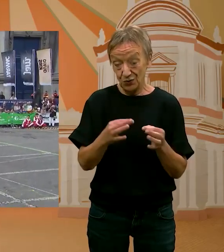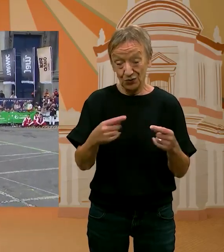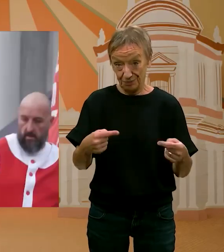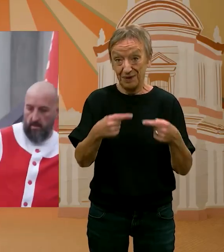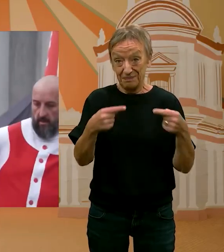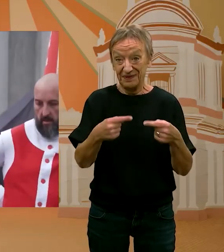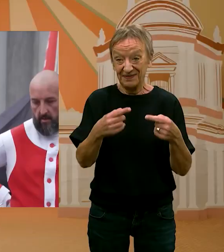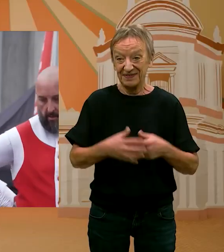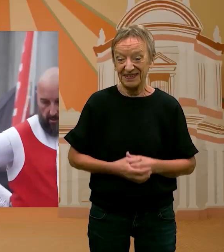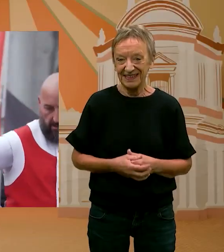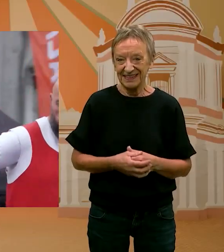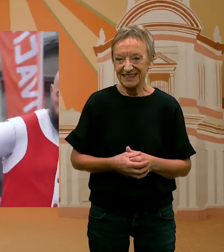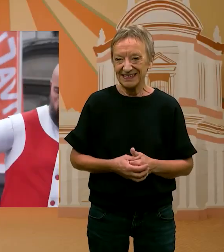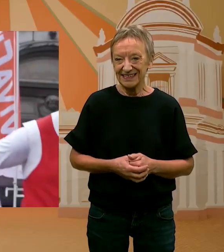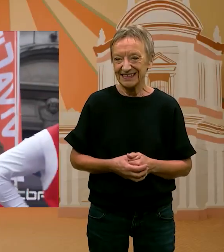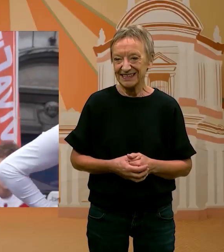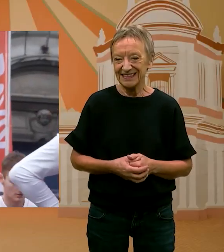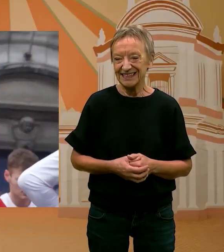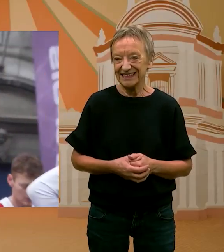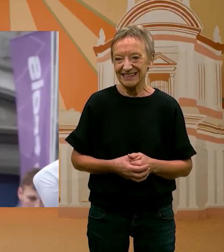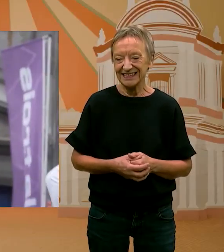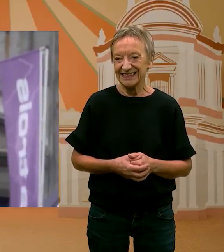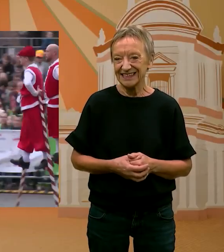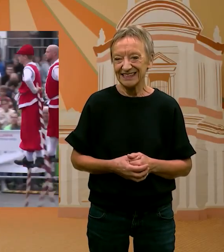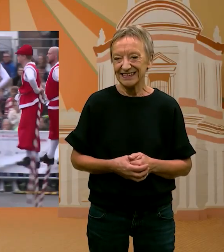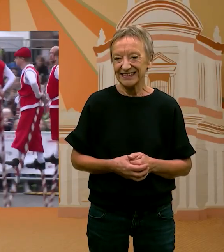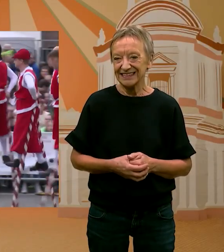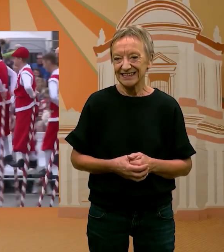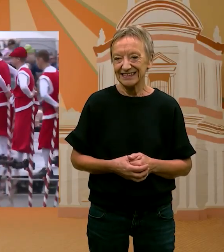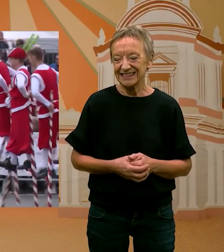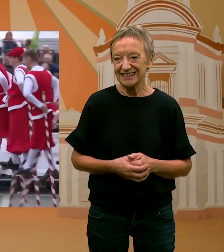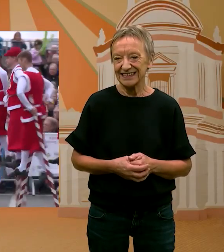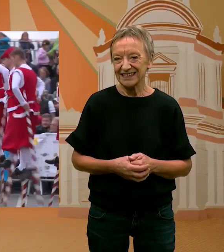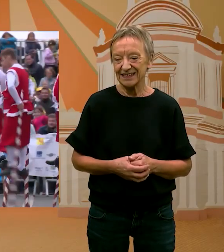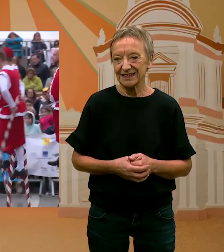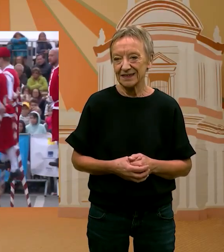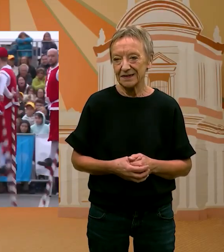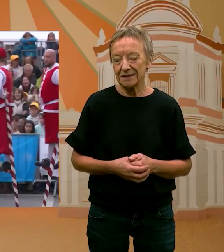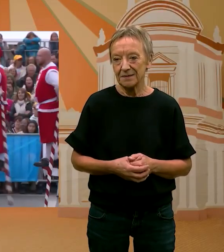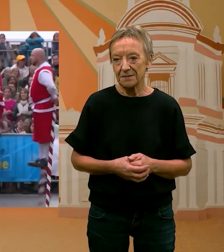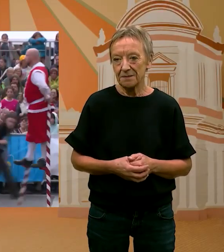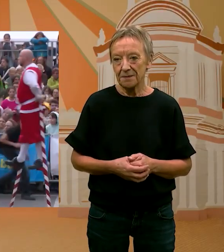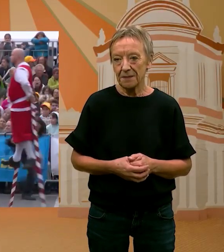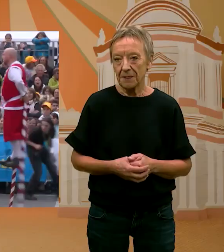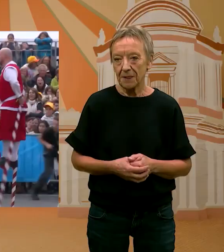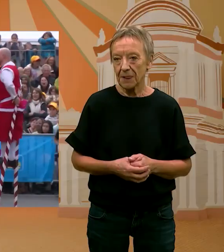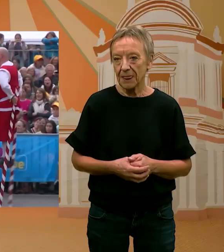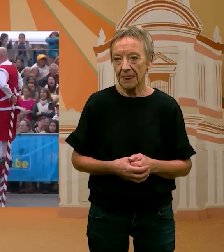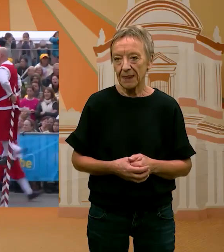joute? 43, moi. Je n'en reviens toujours pas. Parce que c'est vrai qu'ils ont la jeunesse, mais il faut cette expérience et cette